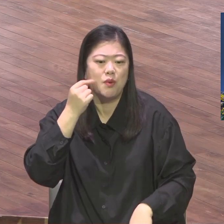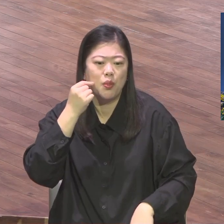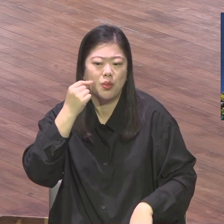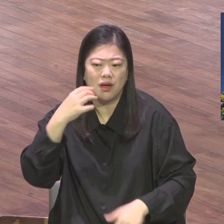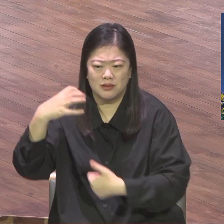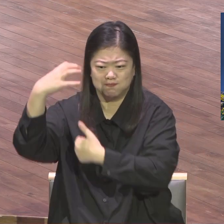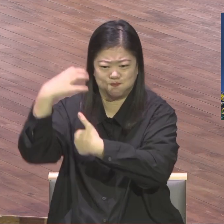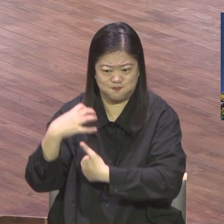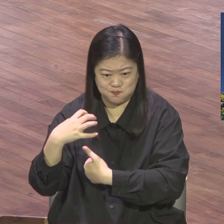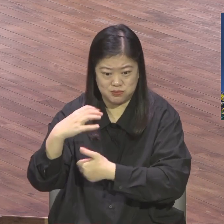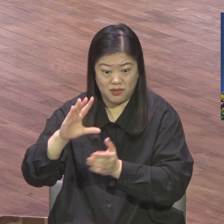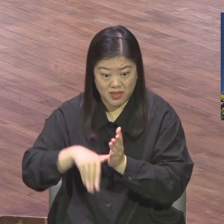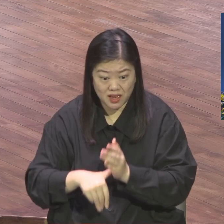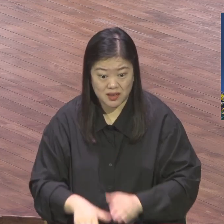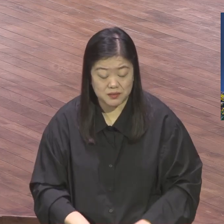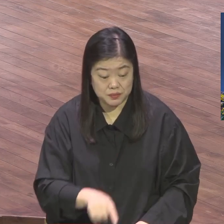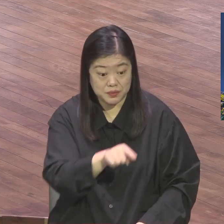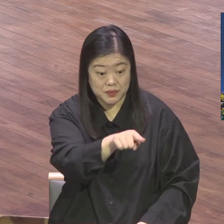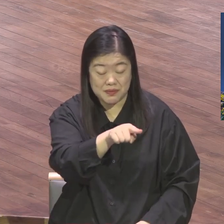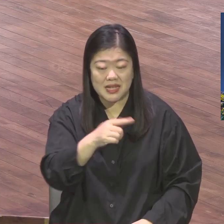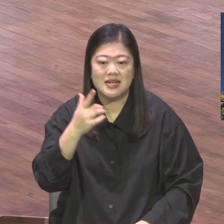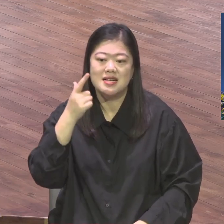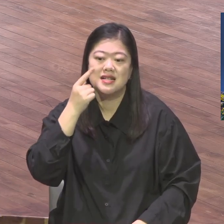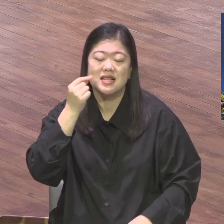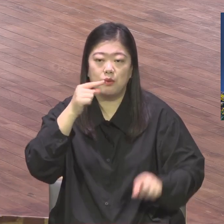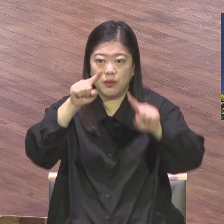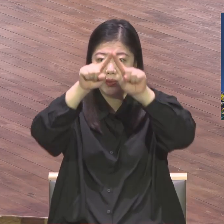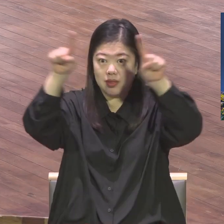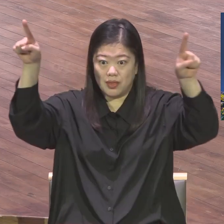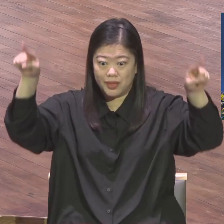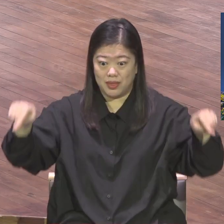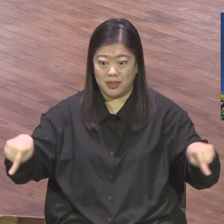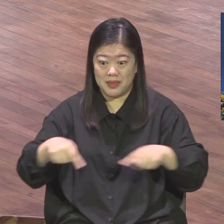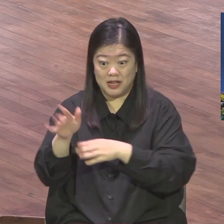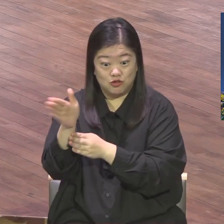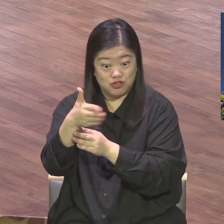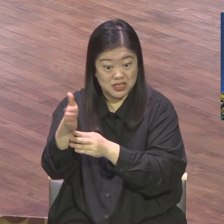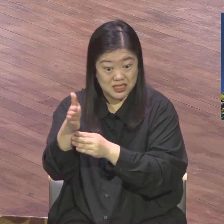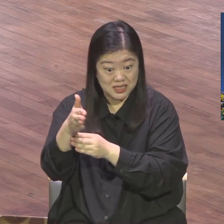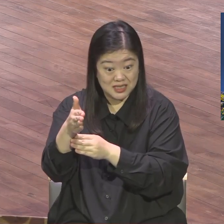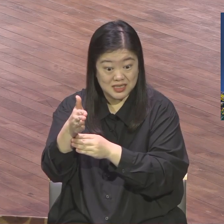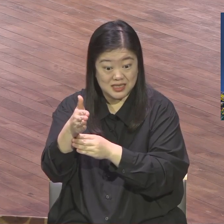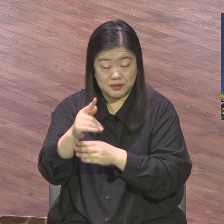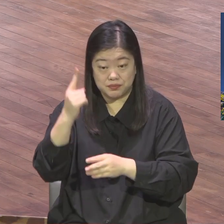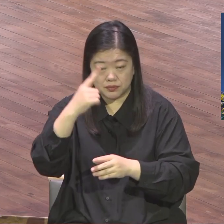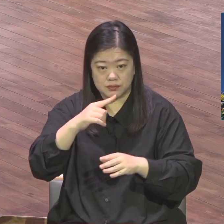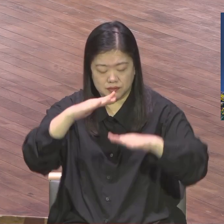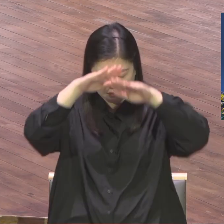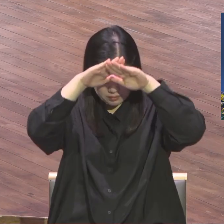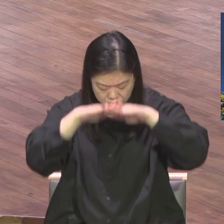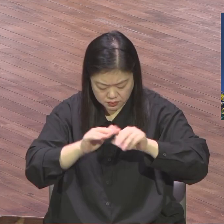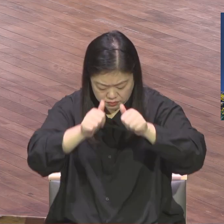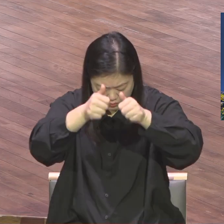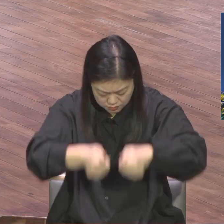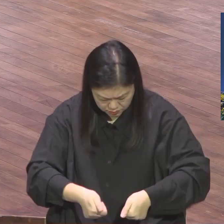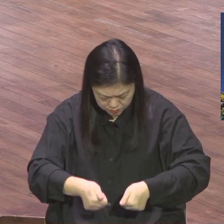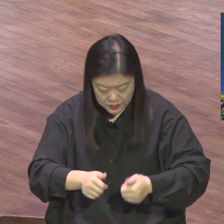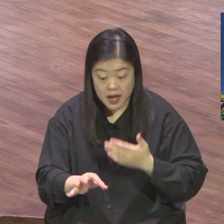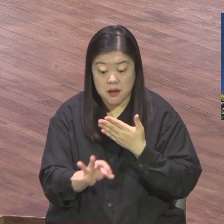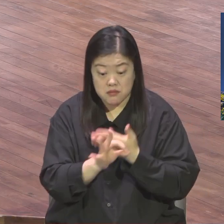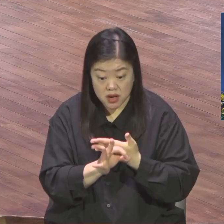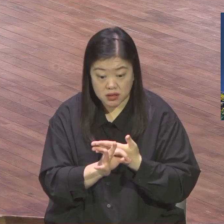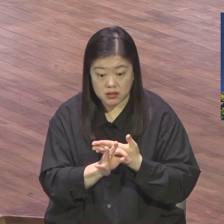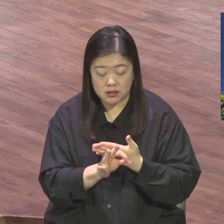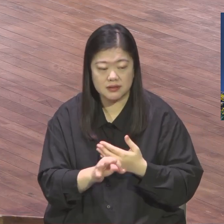일장기 앞에 절에, 그래서 대한예수교 장로회 총회가 결의해서 신사 참배하고